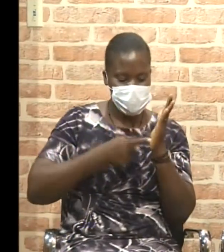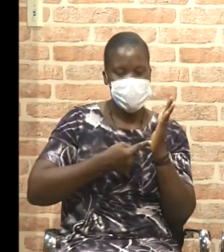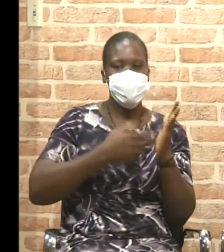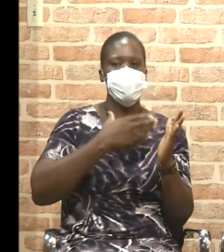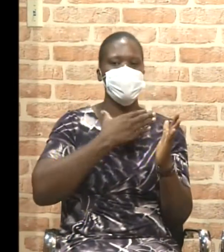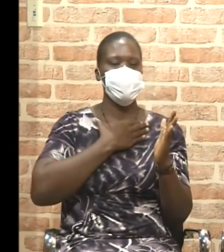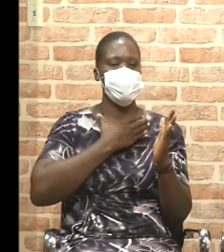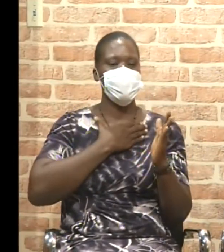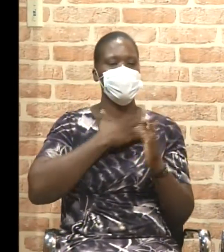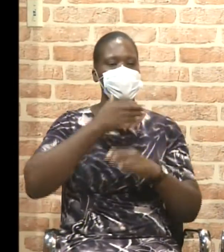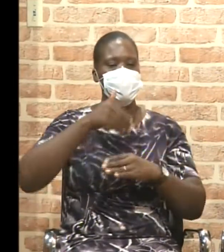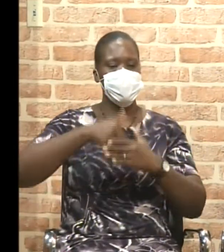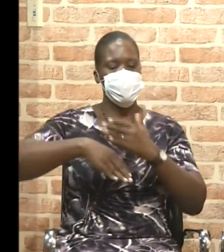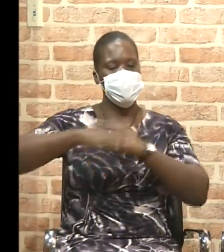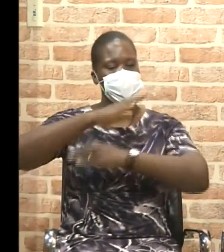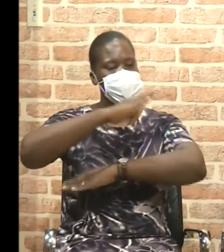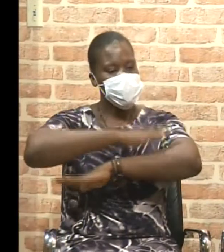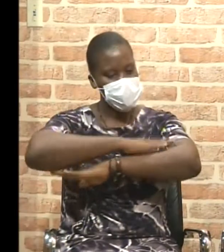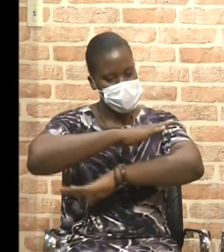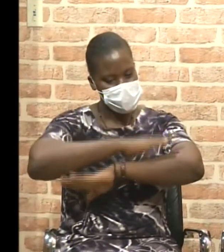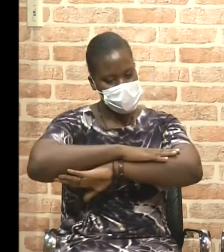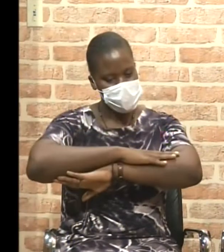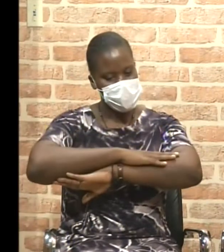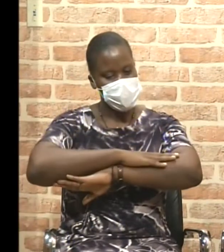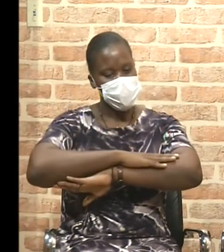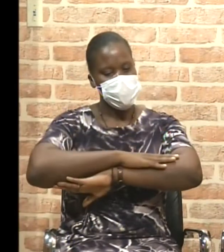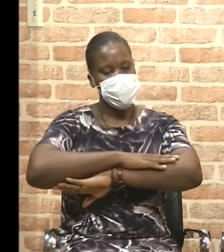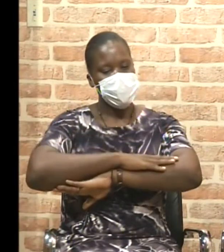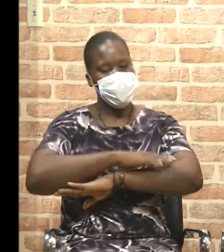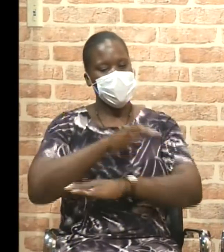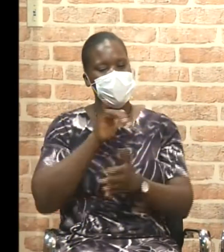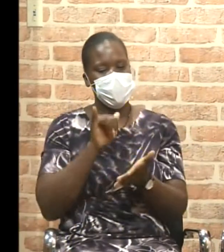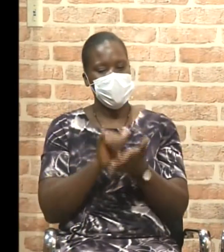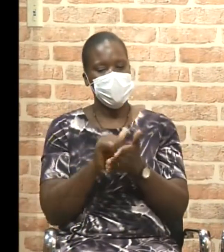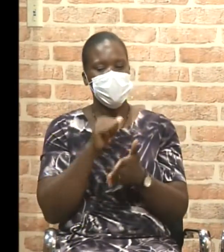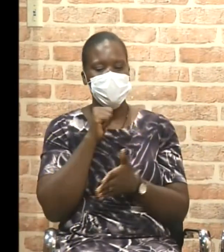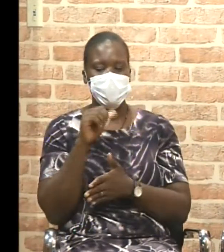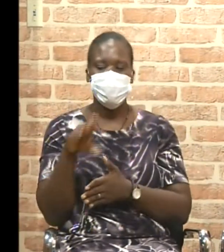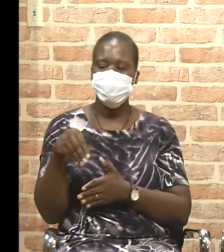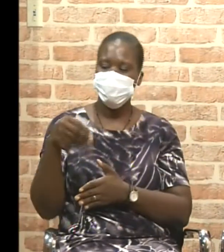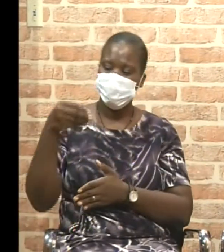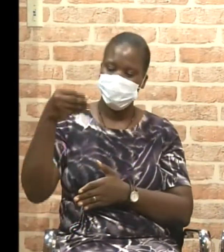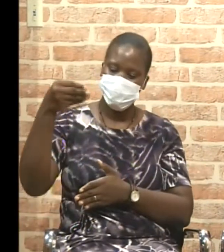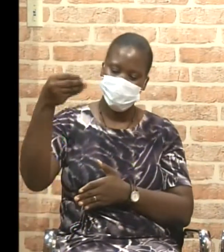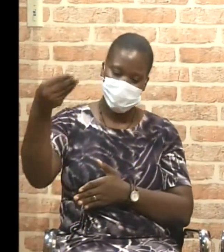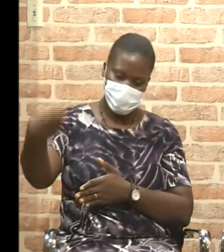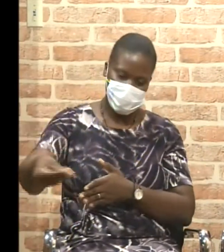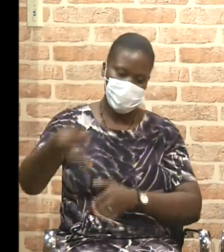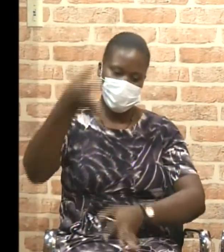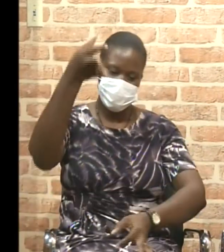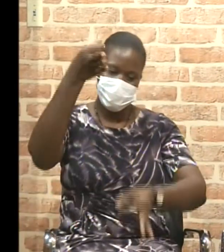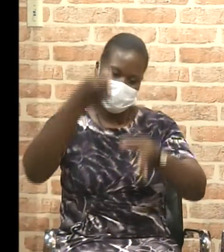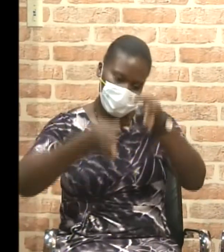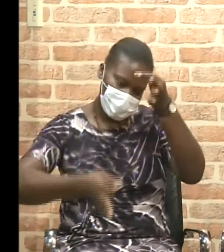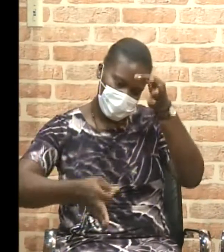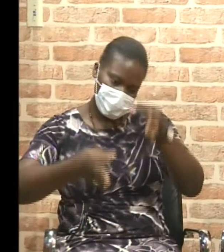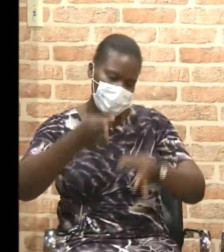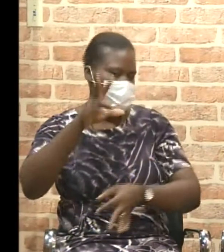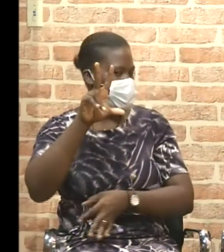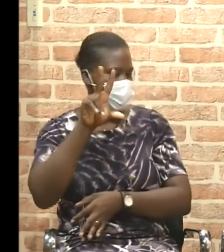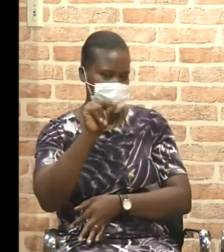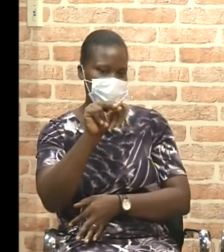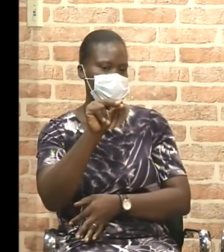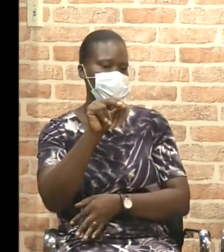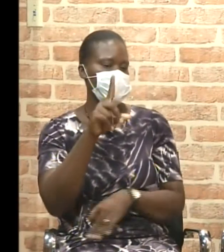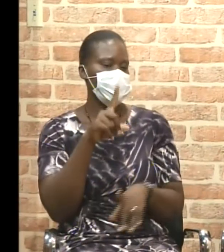en dans la boîte là. Point juridique, ça, ce n'est pas le monde qui prend la justice, non, mais au moins pour ça qui a un rapport